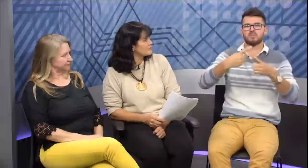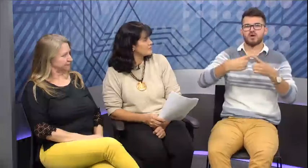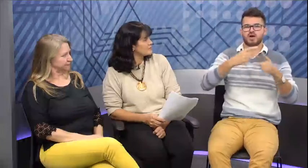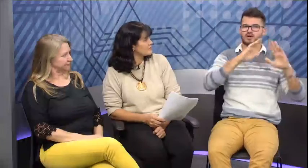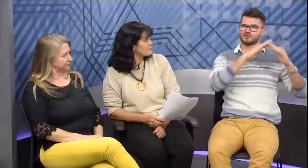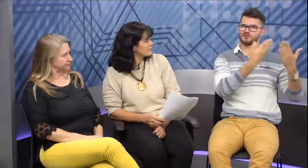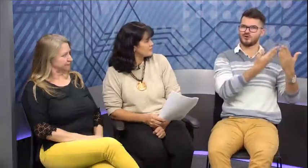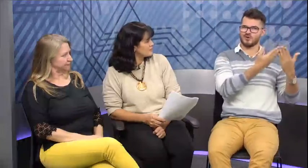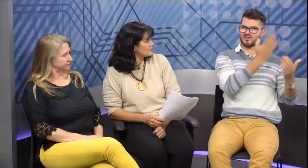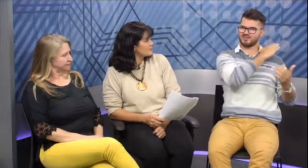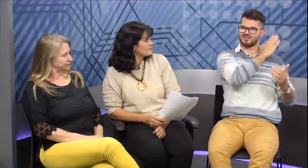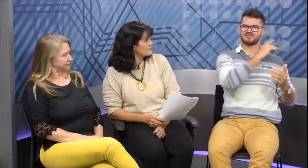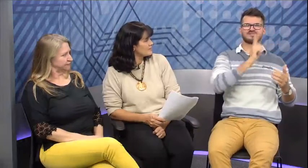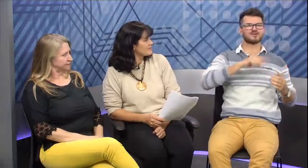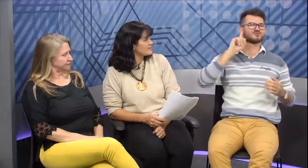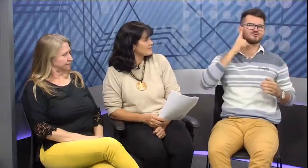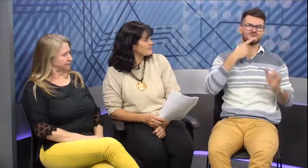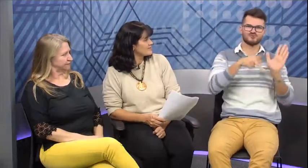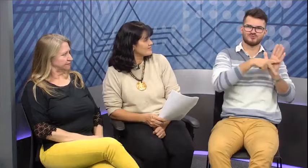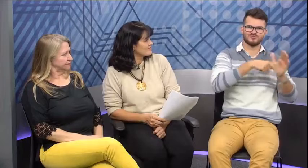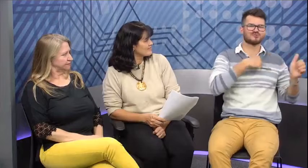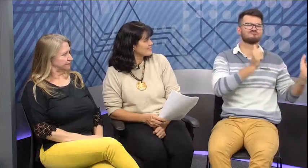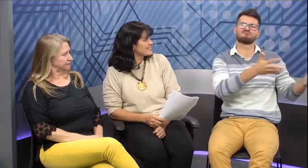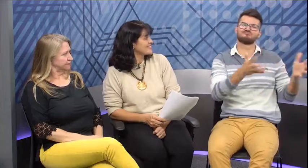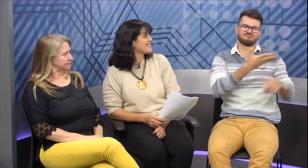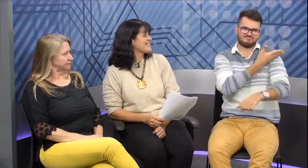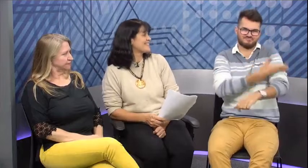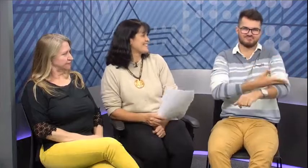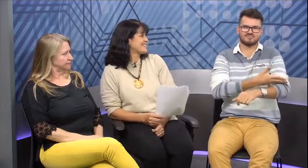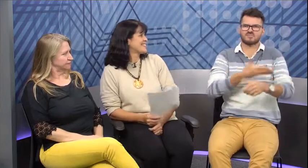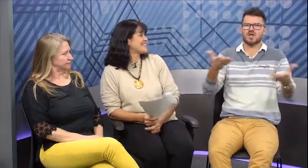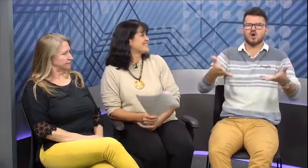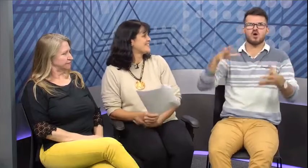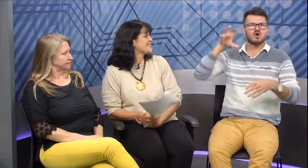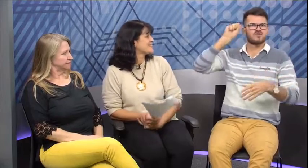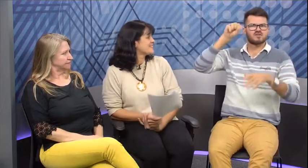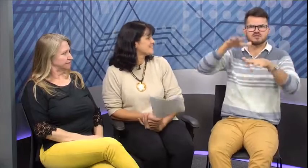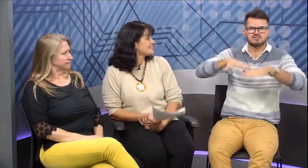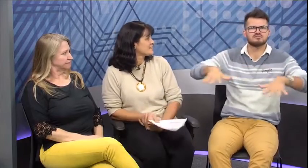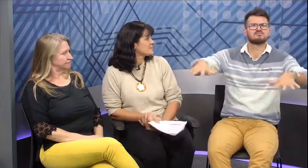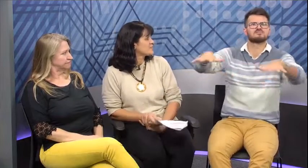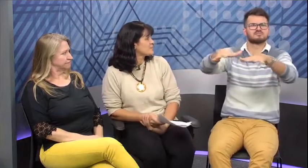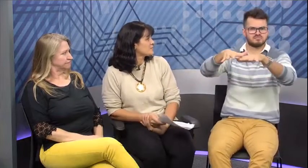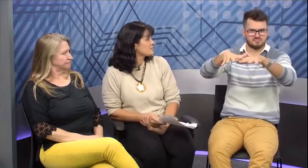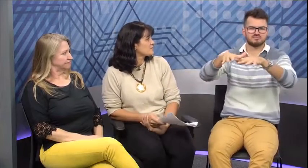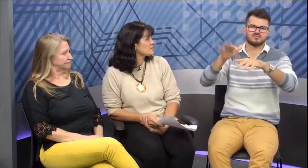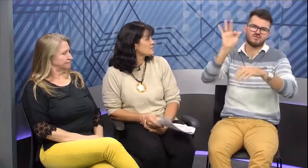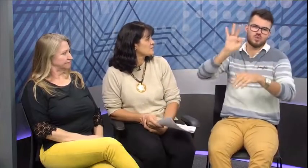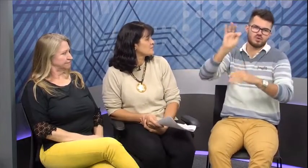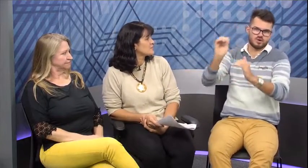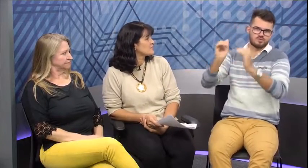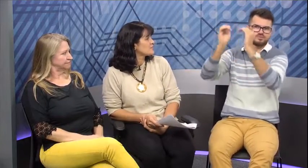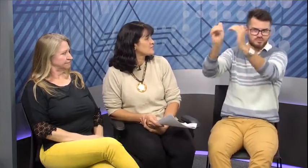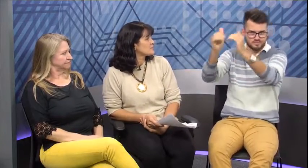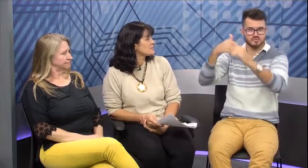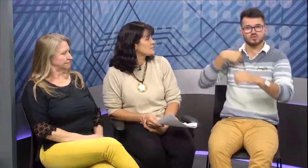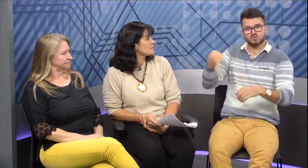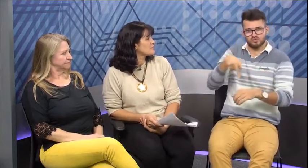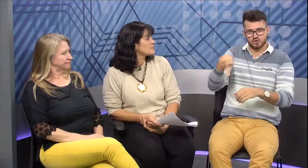são ouvintes, né, porque a escola, como eu tinha o hábito, né, na escola com surdos, agora cheguei num outro contexto, no